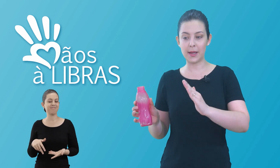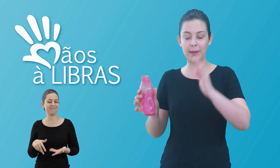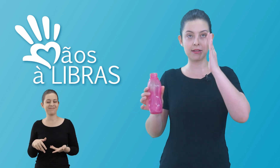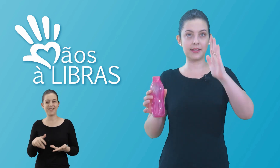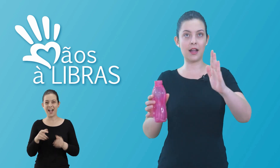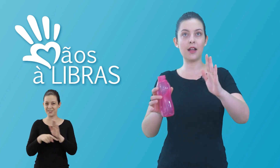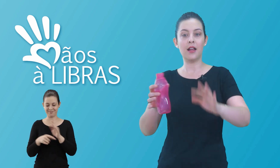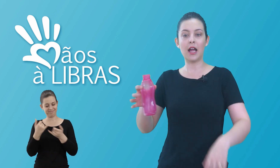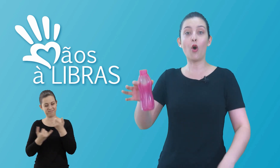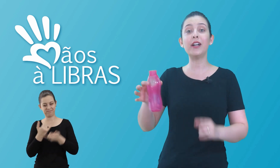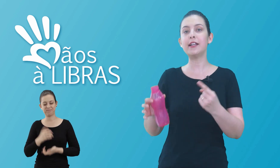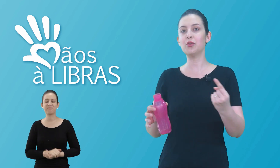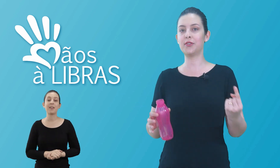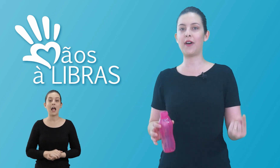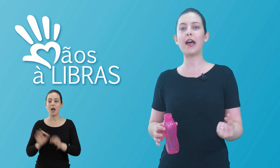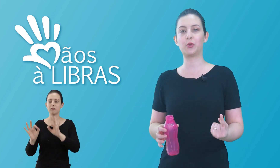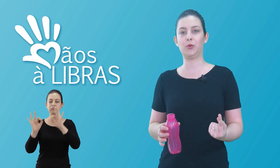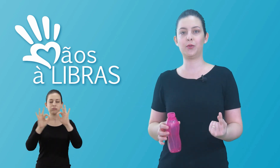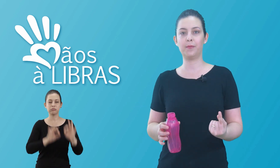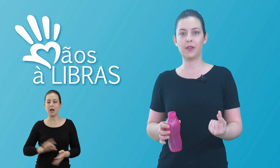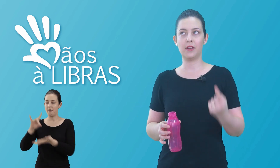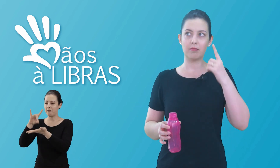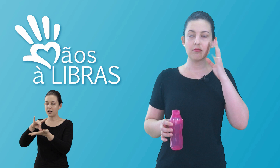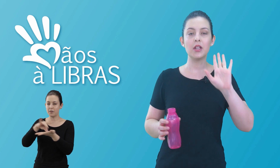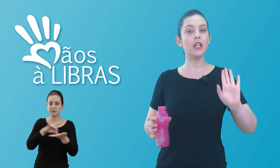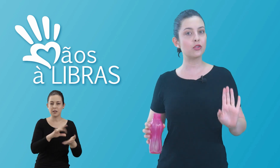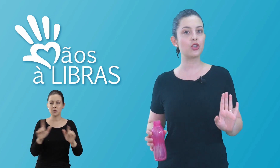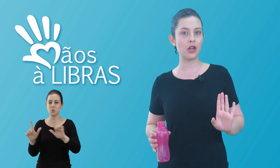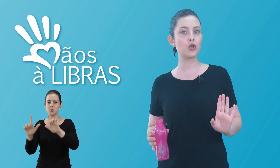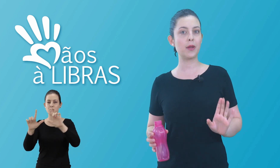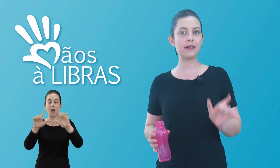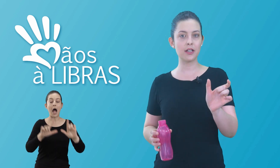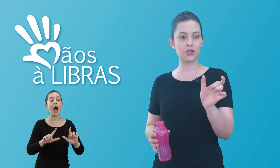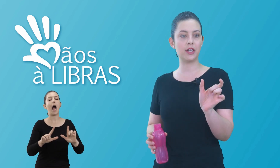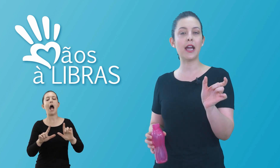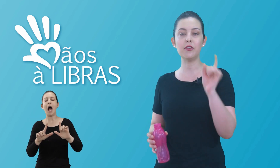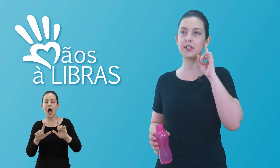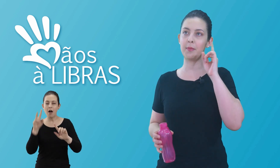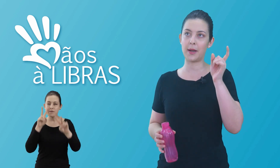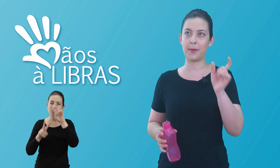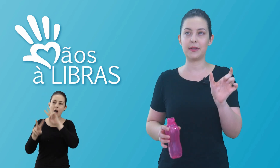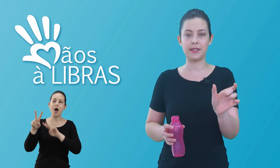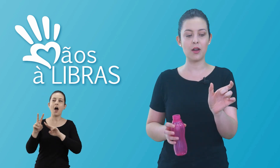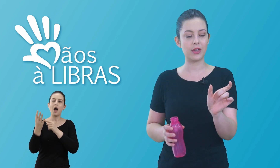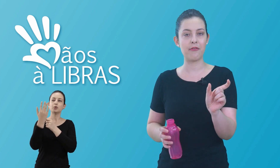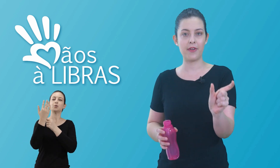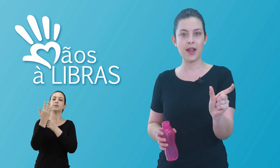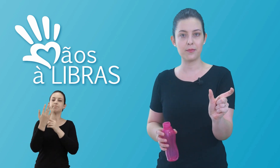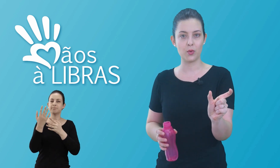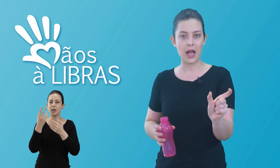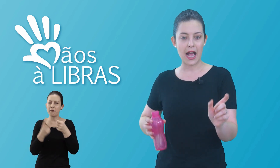Porque você tem que pensar a ordem dos fatos. Isso já ajuda bastante. E aí você parar para pensar o